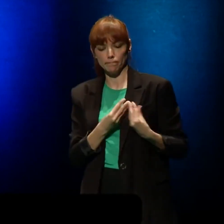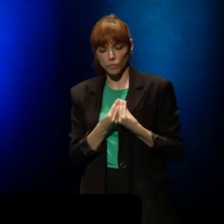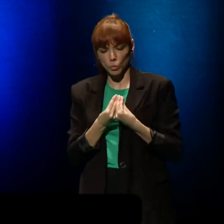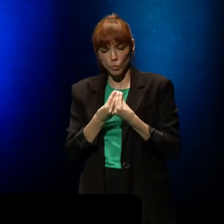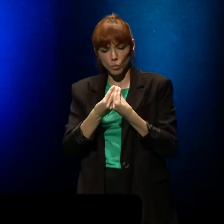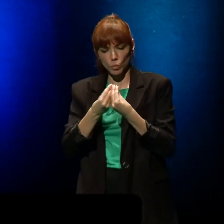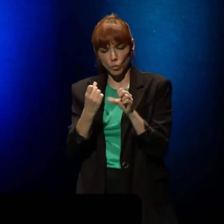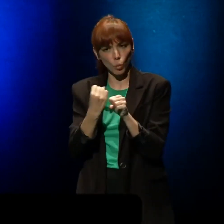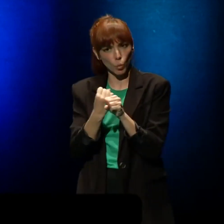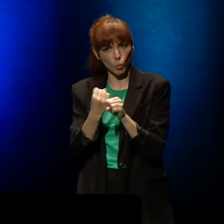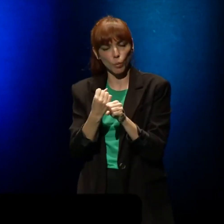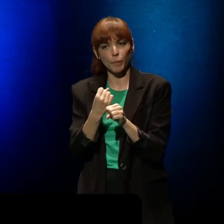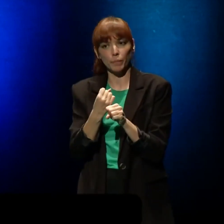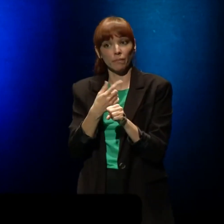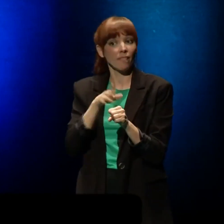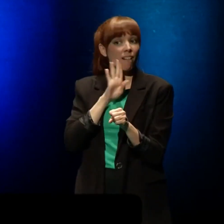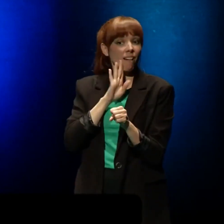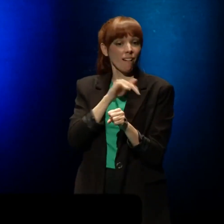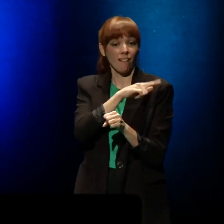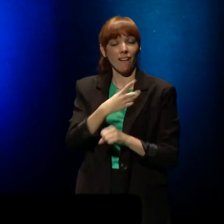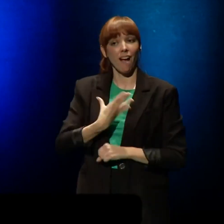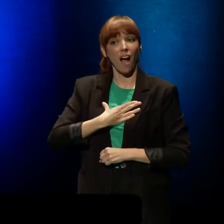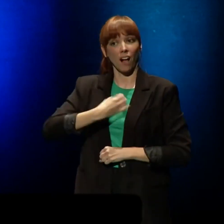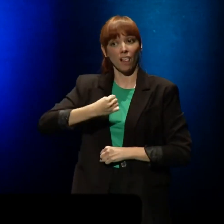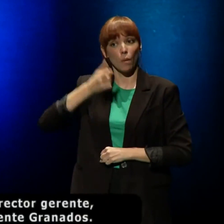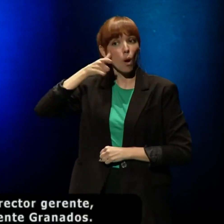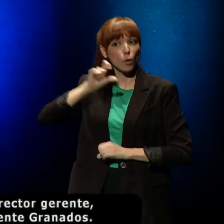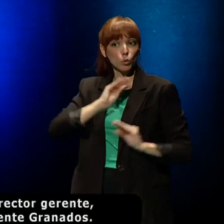que cuando estaba de alcalde en su pueblo,